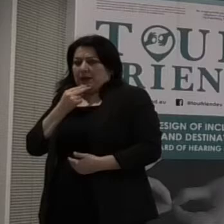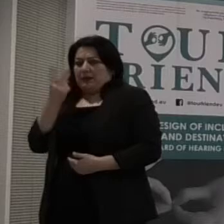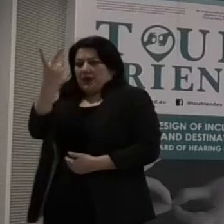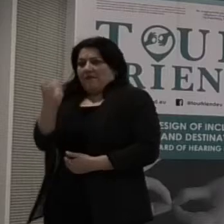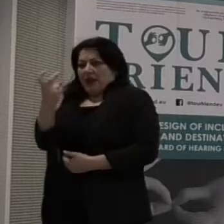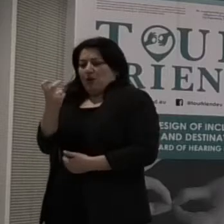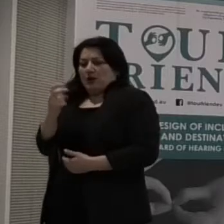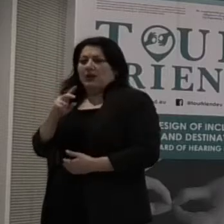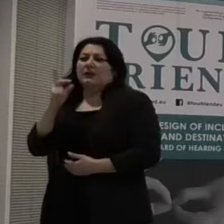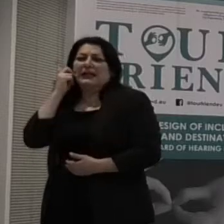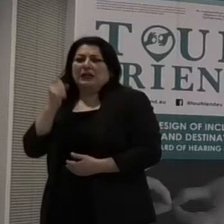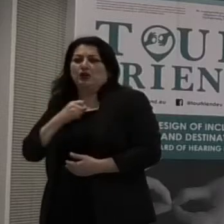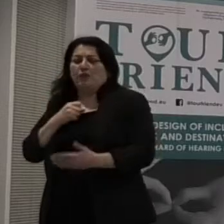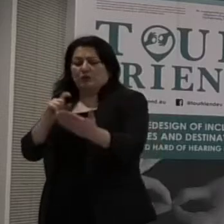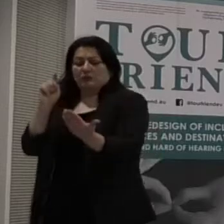νοηματική γλώσσα.